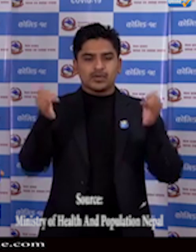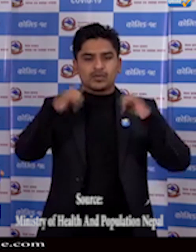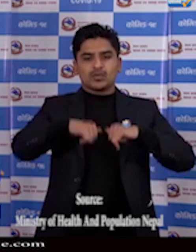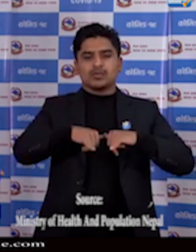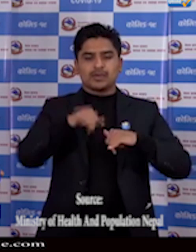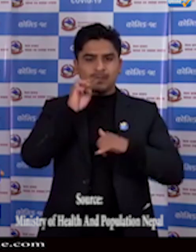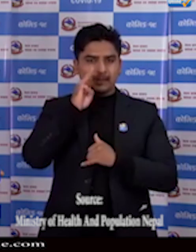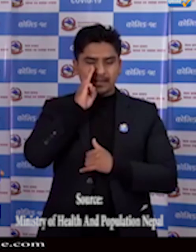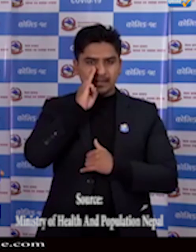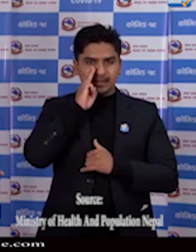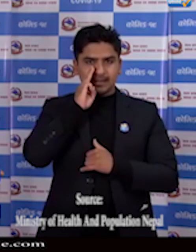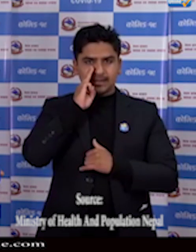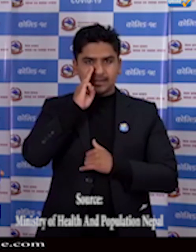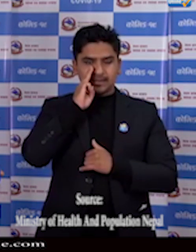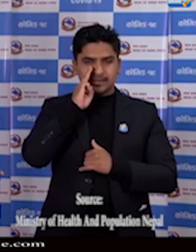डोल्पामा